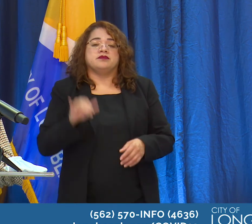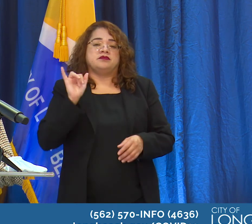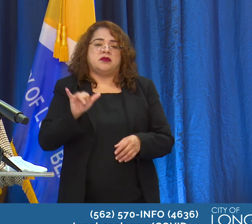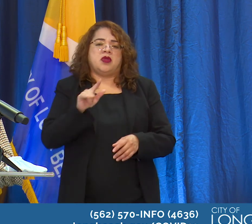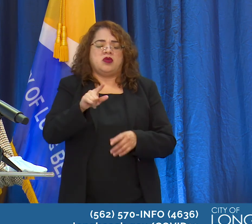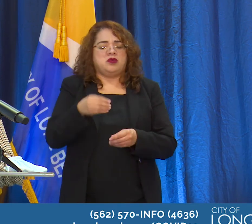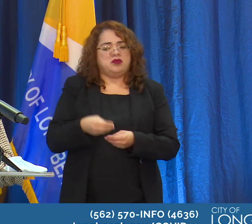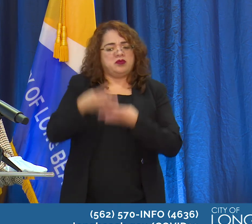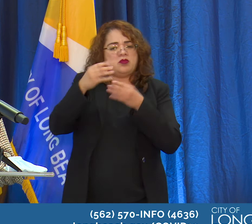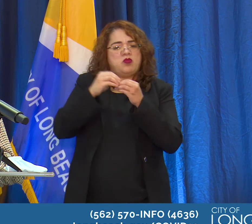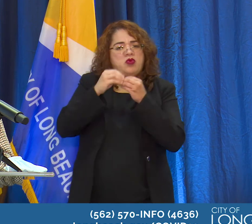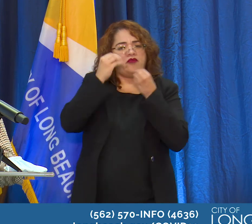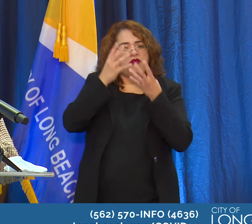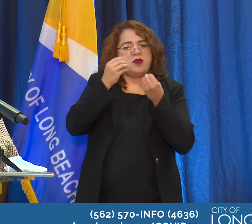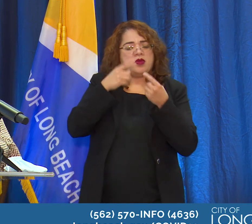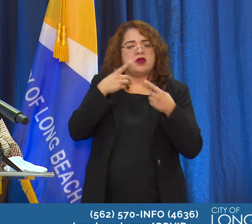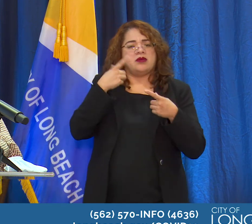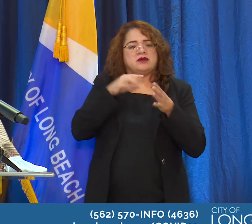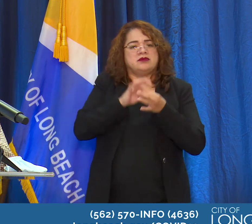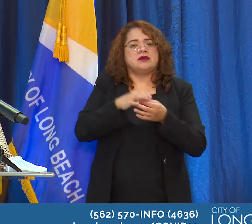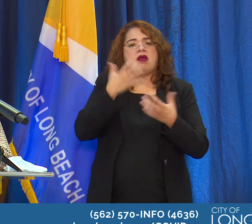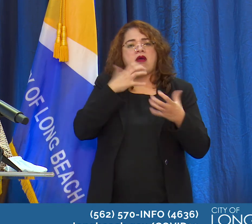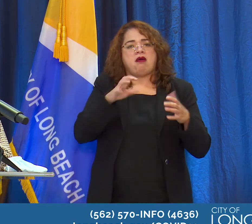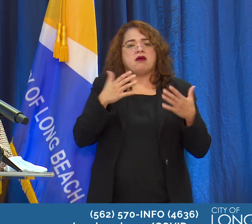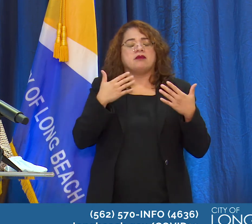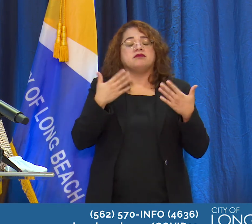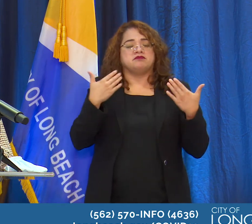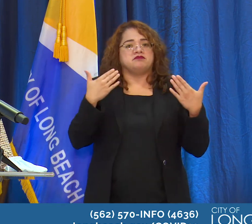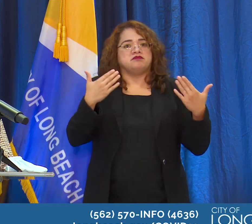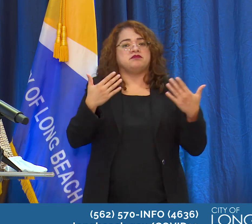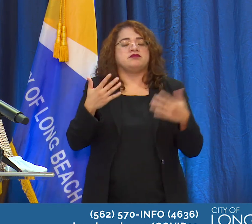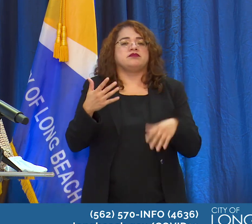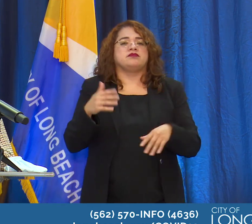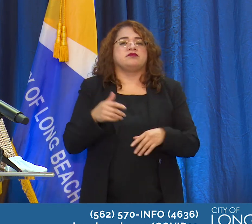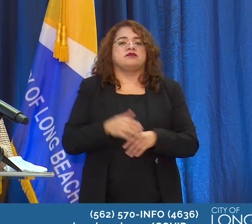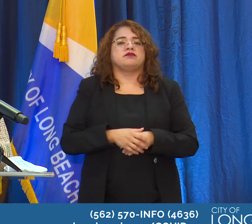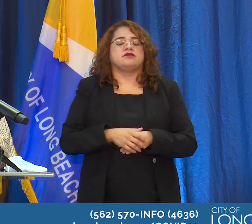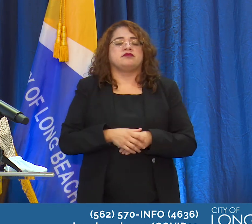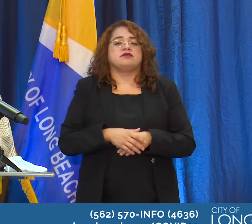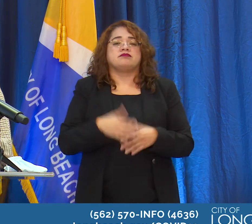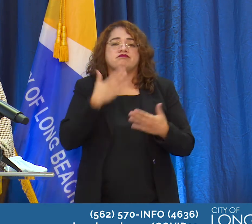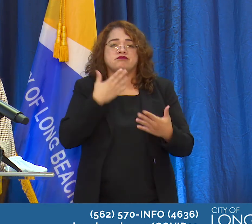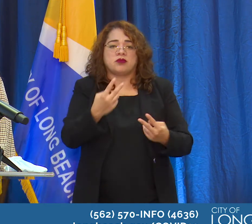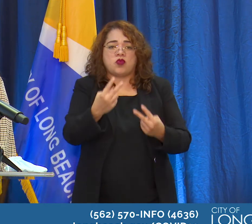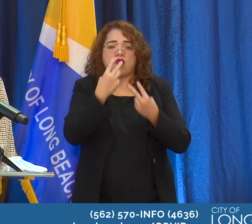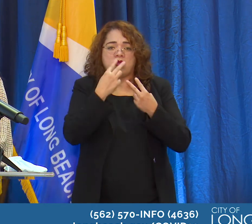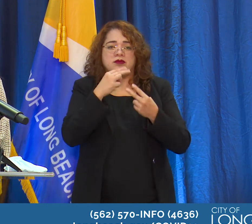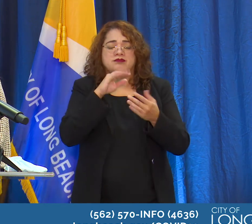HEALTH. Gracias por acompañarnos. Esto es todo por hoy.